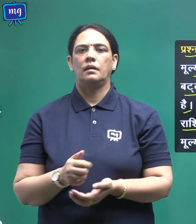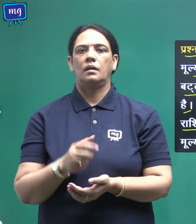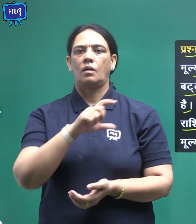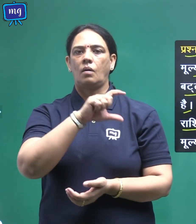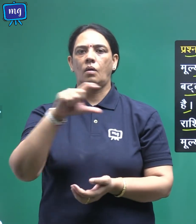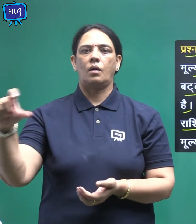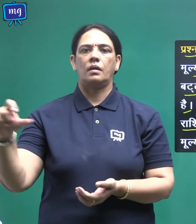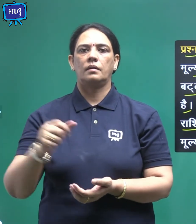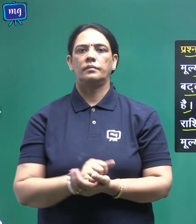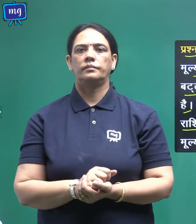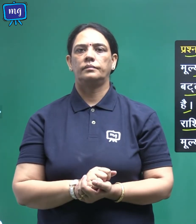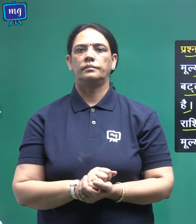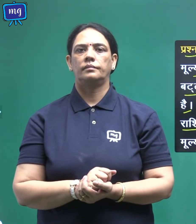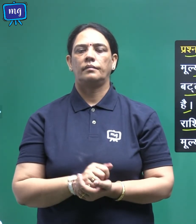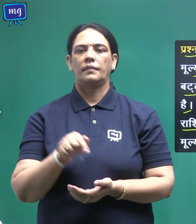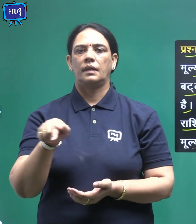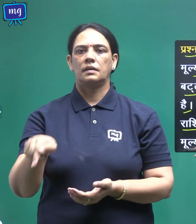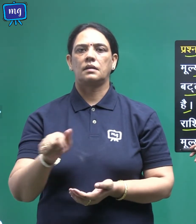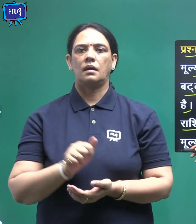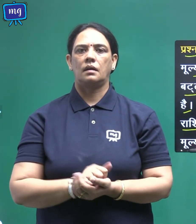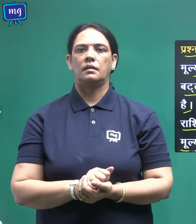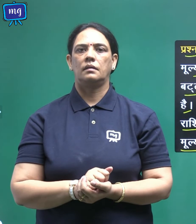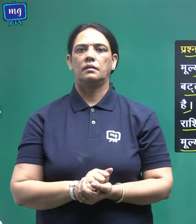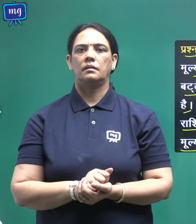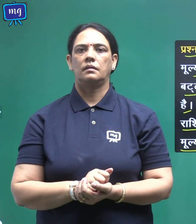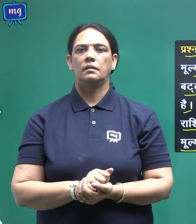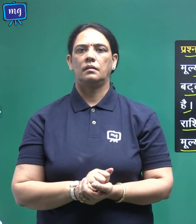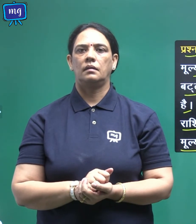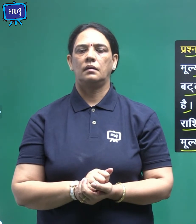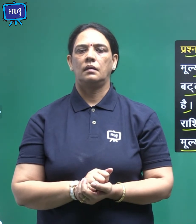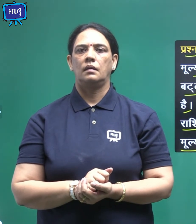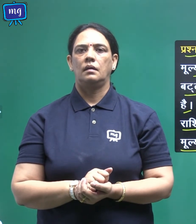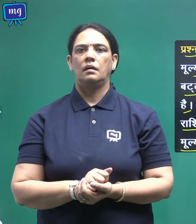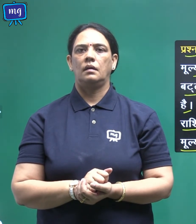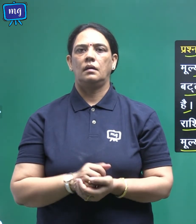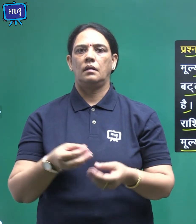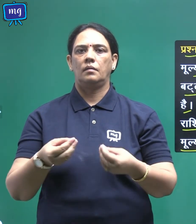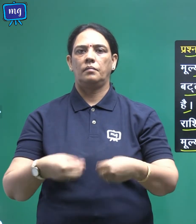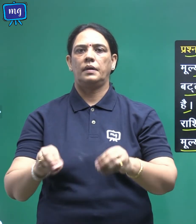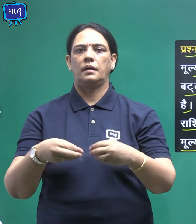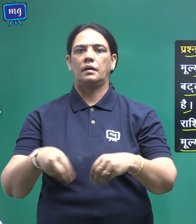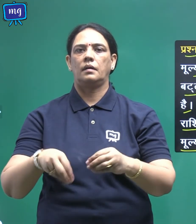और इसका विक्रय मूल्य